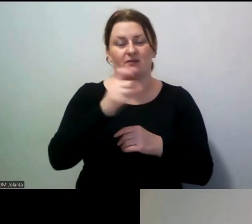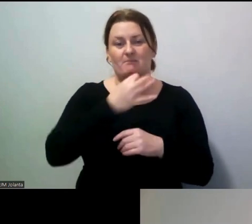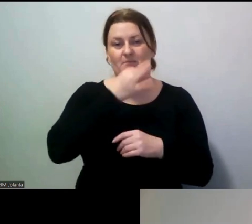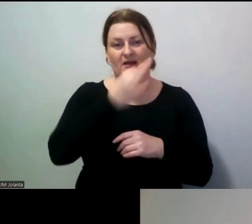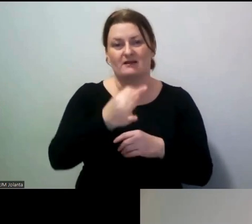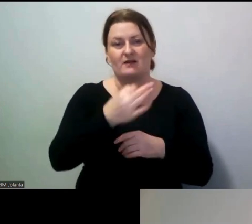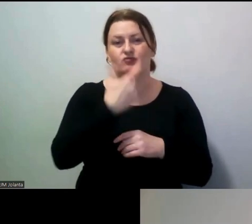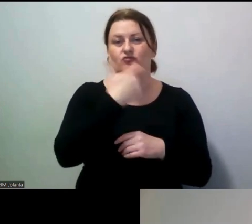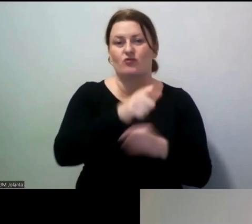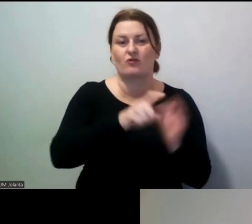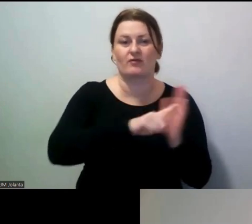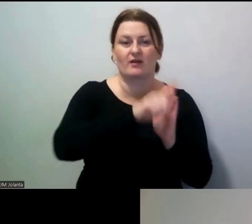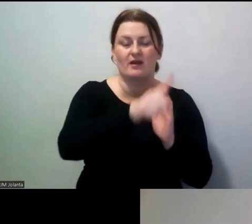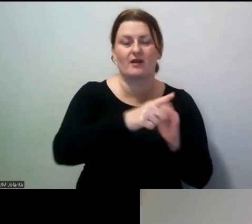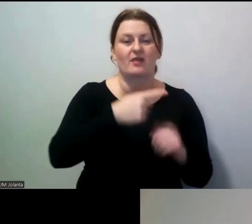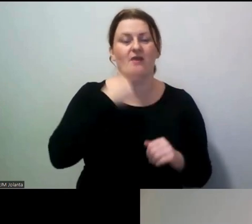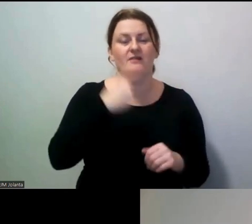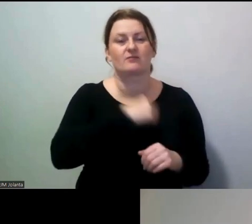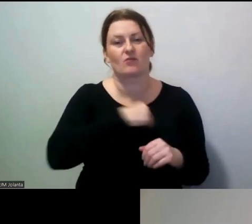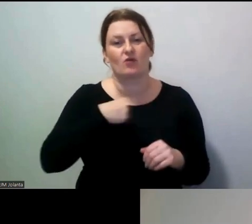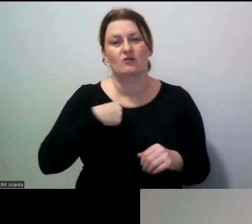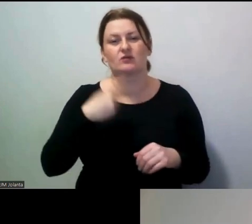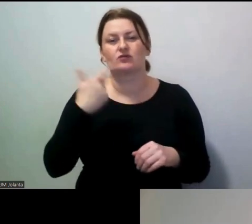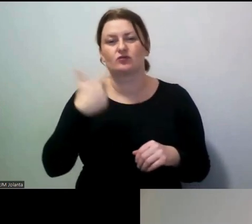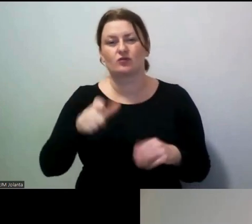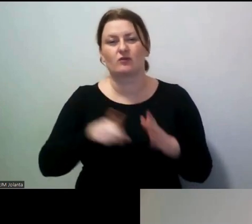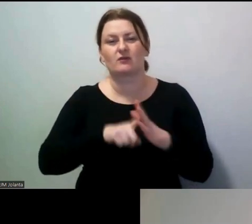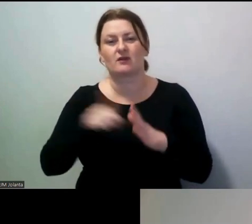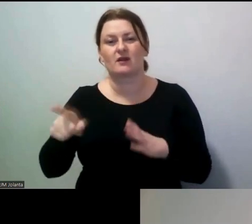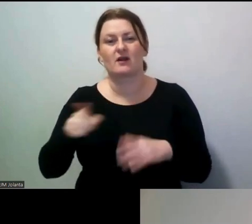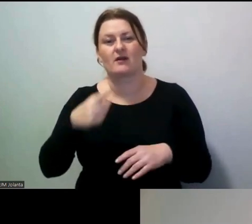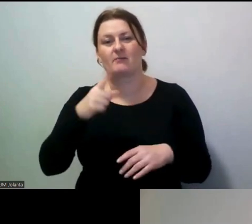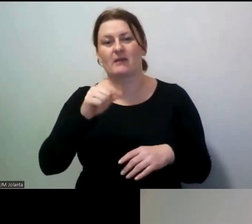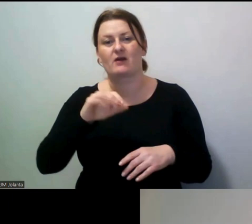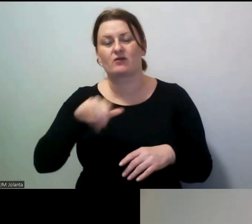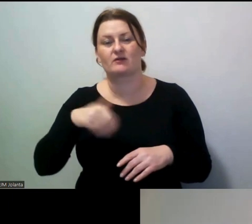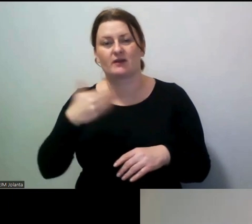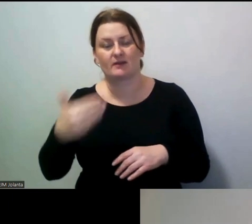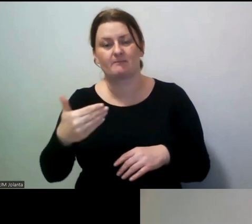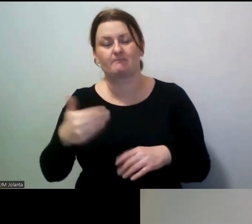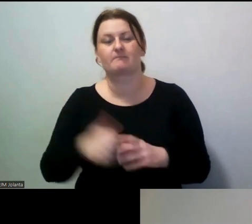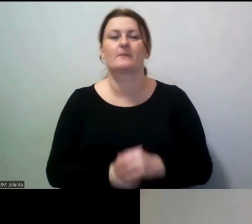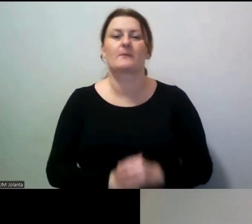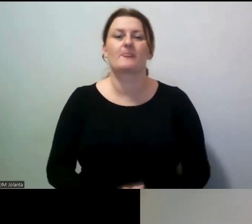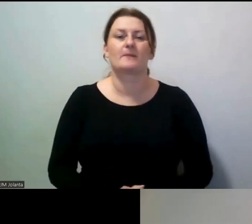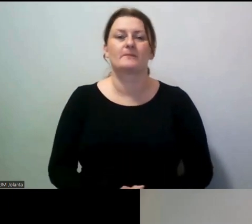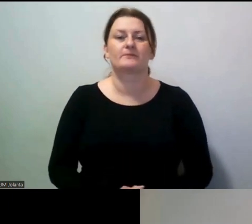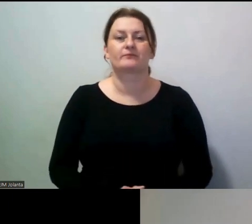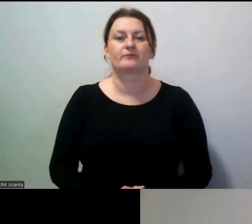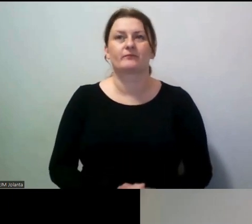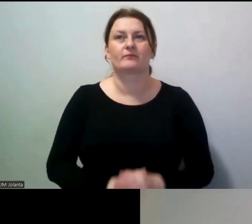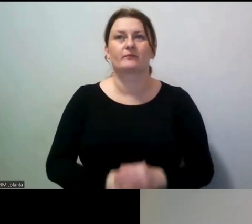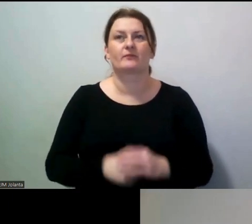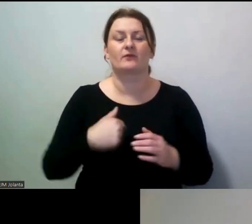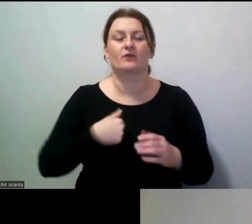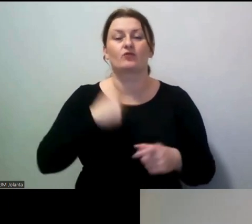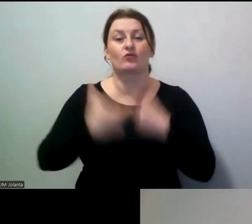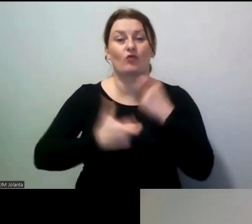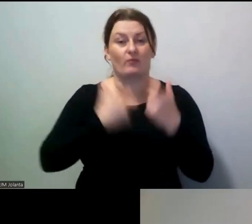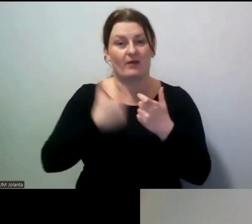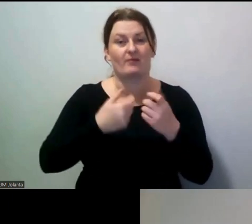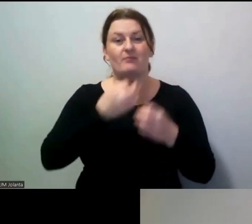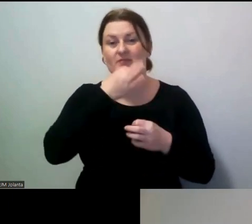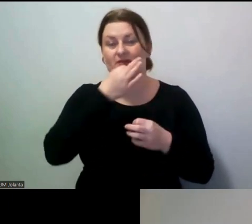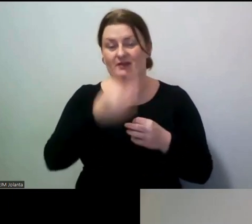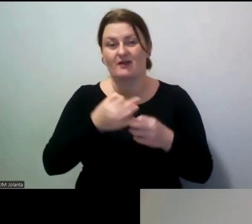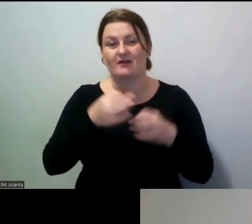100 dla języka polskiego i 100 dla polskiego języka migowego. I po stworzeniu takich pytań, co do których